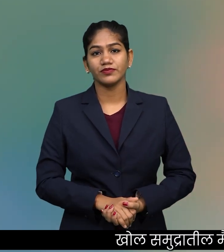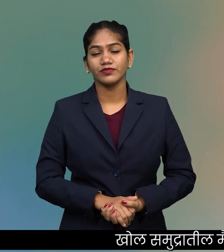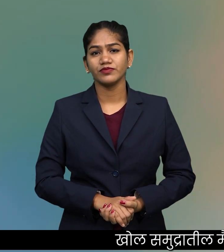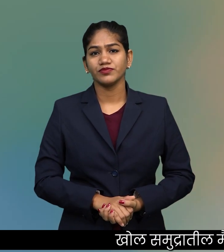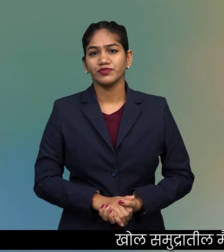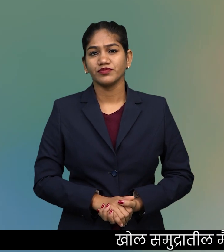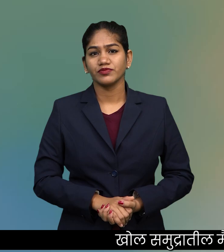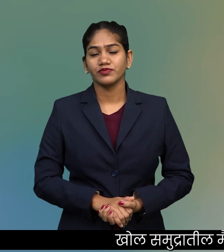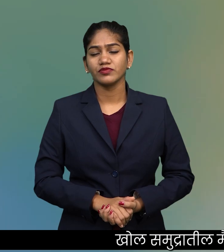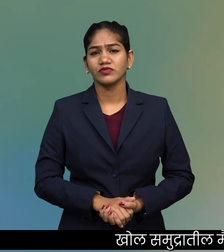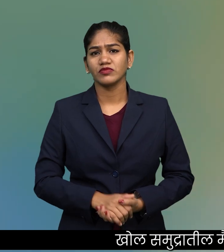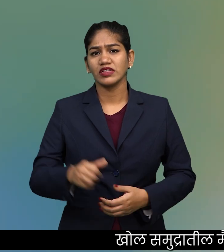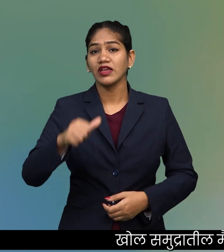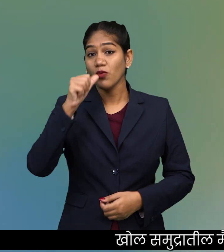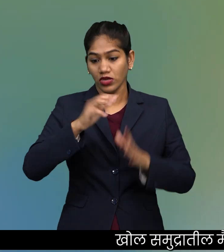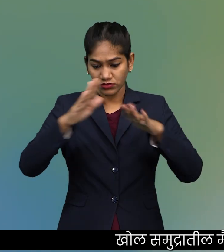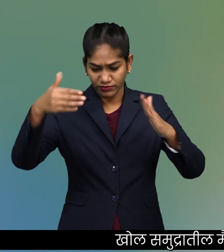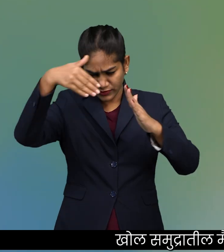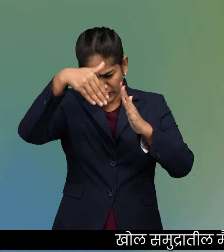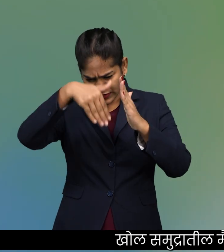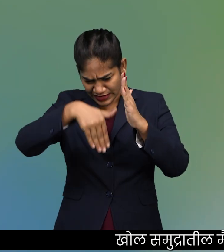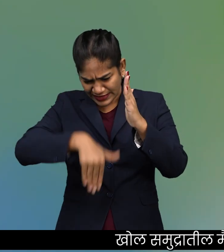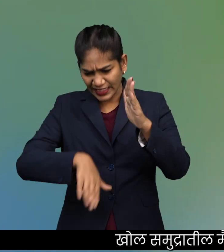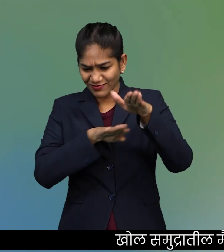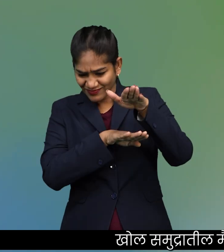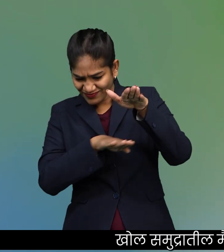खोल समुद्रातील मैदाने आणि महासागरीय खंदक.